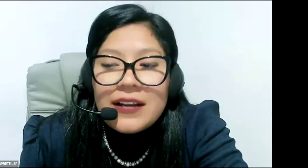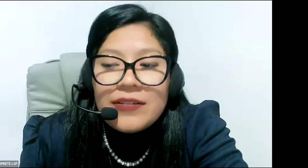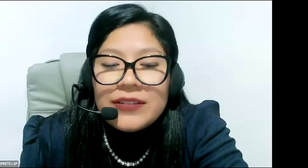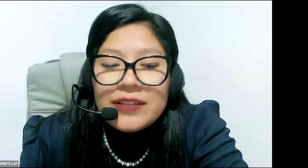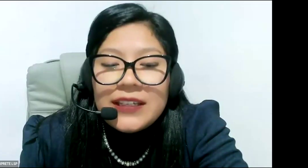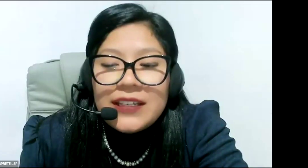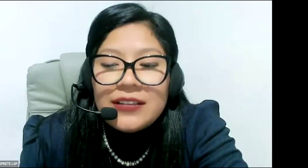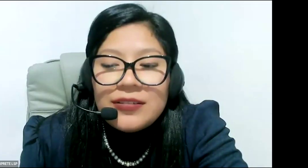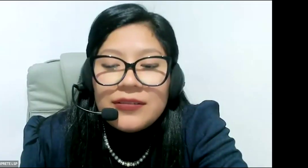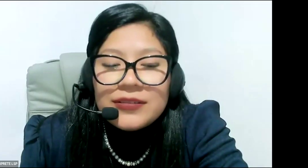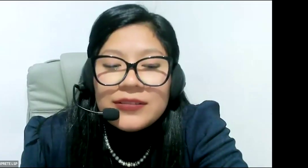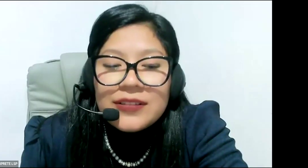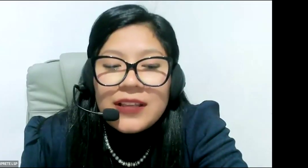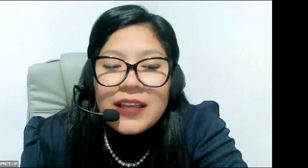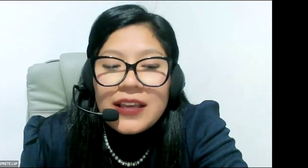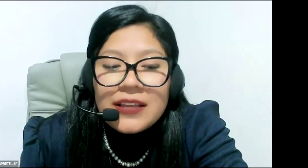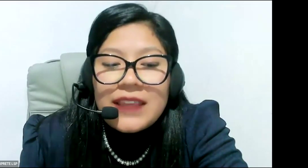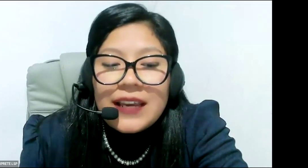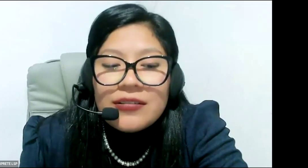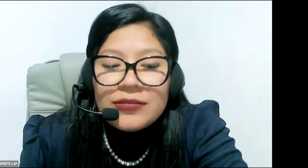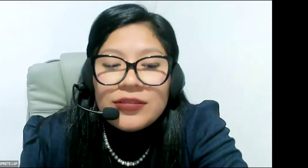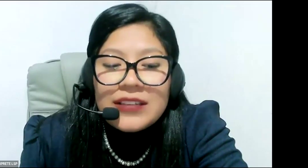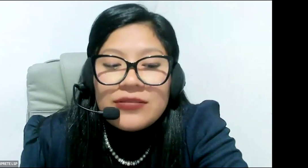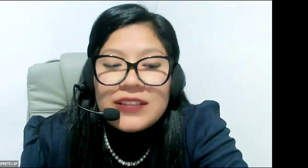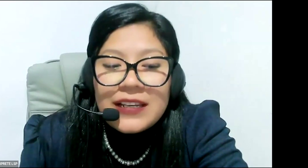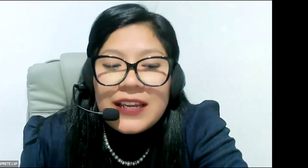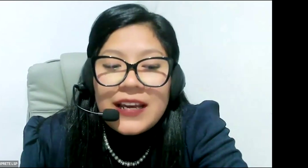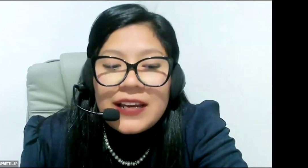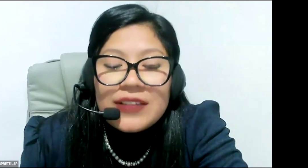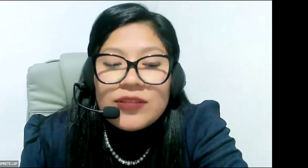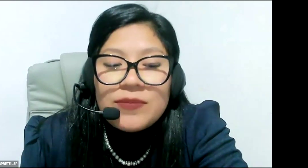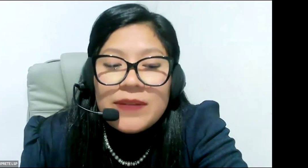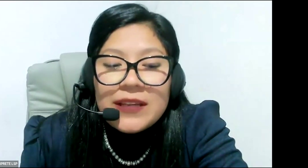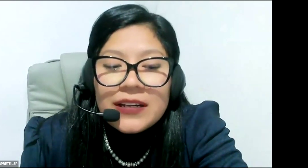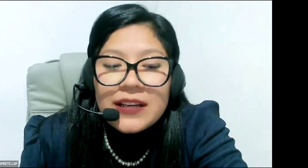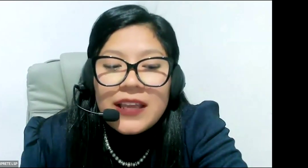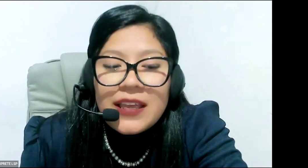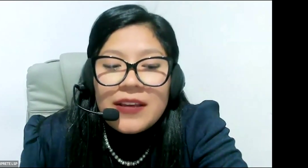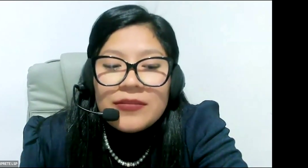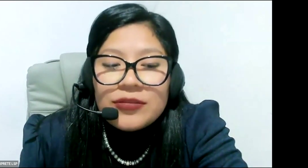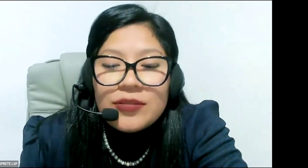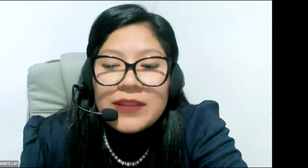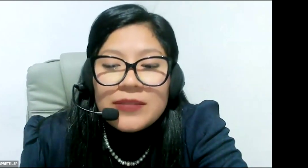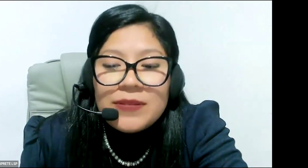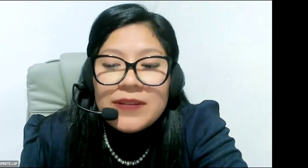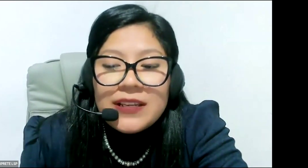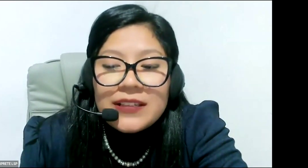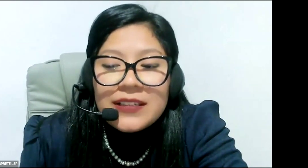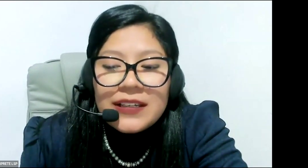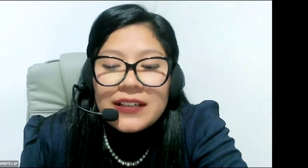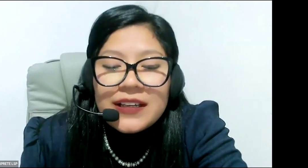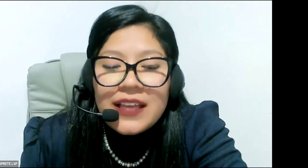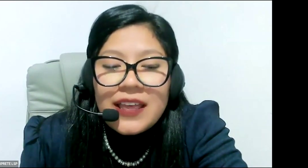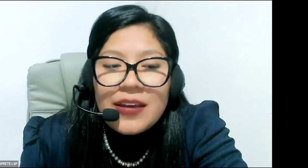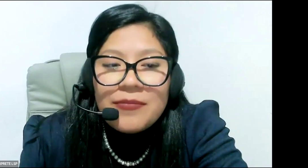Ajá Loreto hijitos tengo yo esto es tener Ah Esto es vivir No te olvides vivir